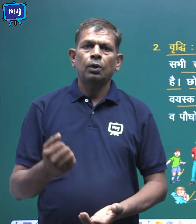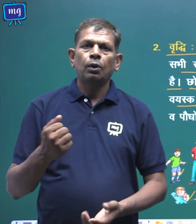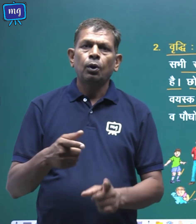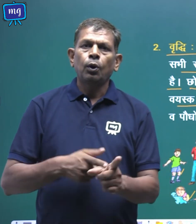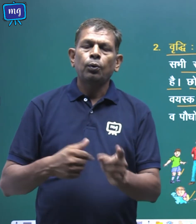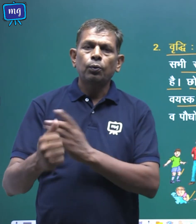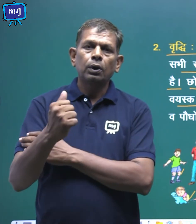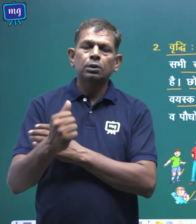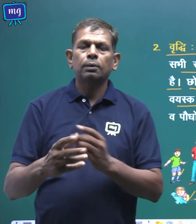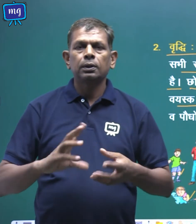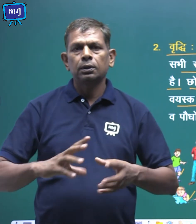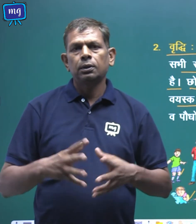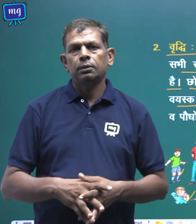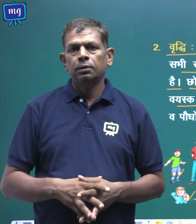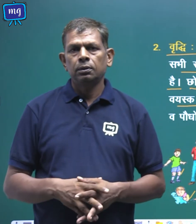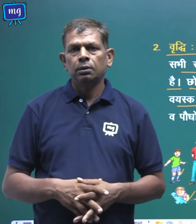जाता है।